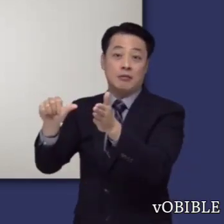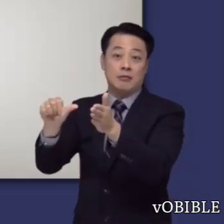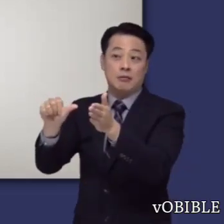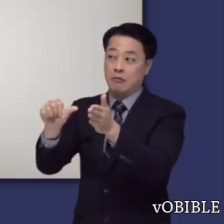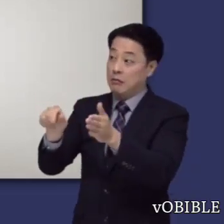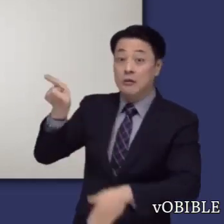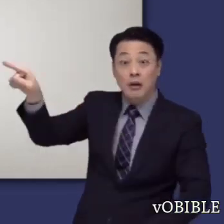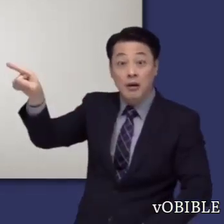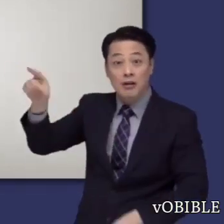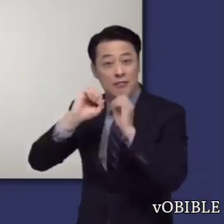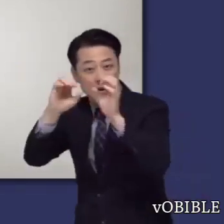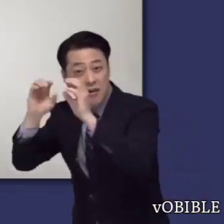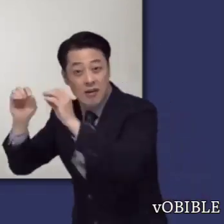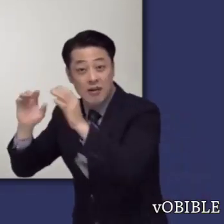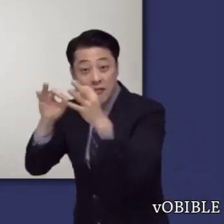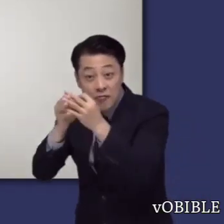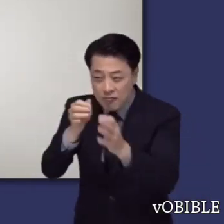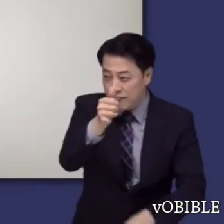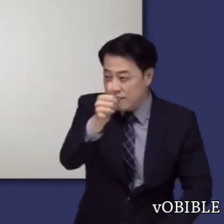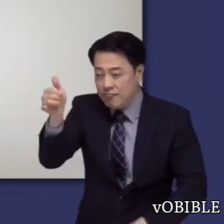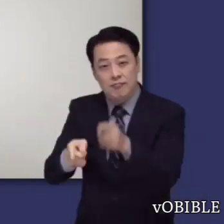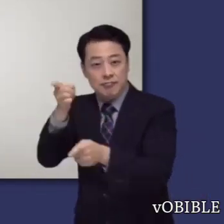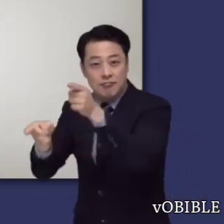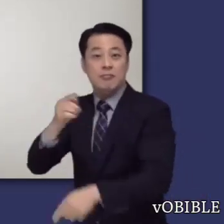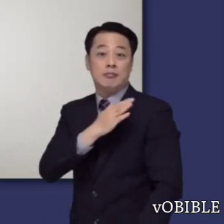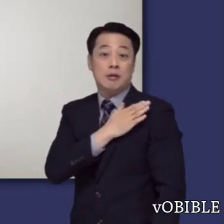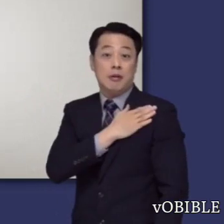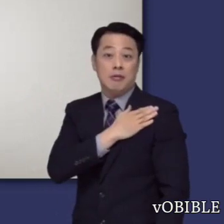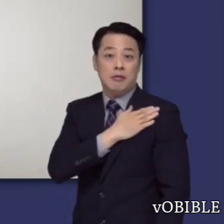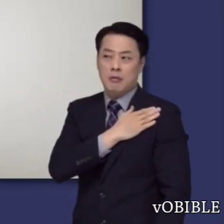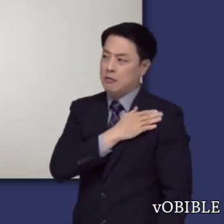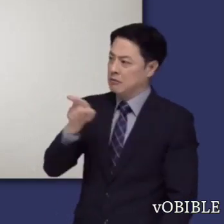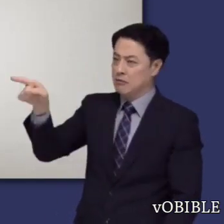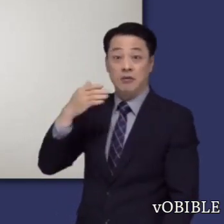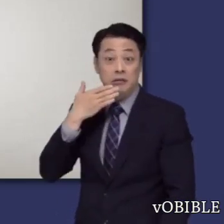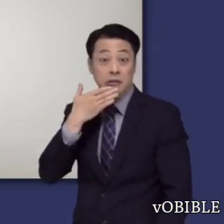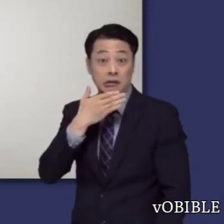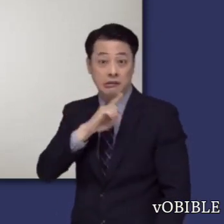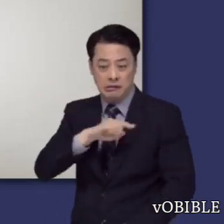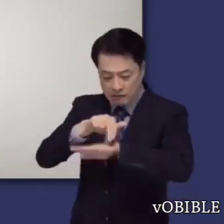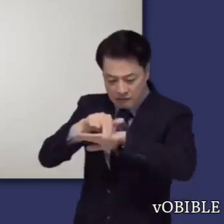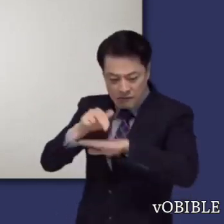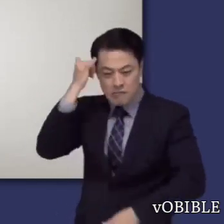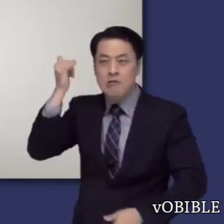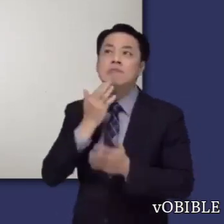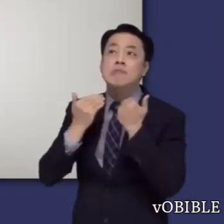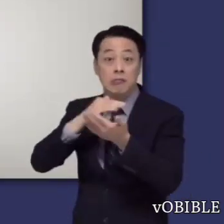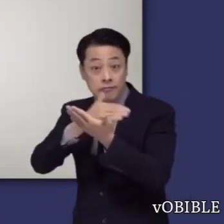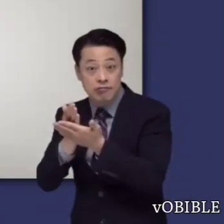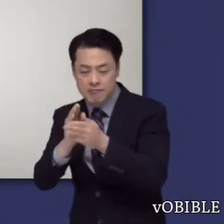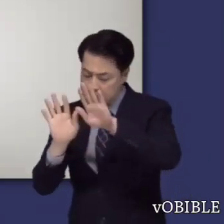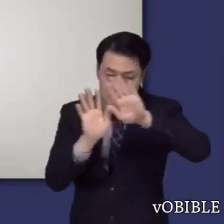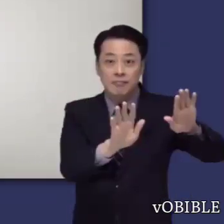给提摩太，鼓励提摩太要善用上帝给他的恩赐，就像把火堆眺望一样，也要